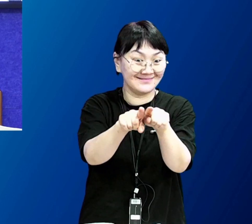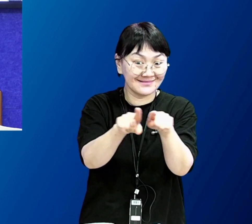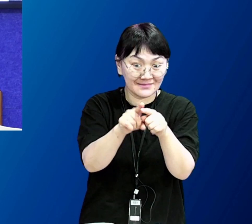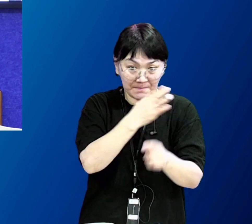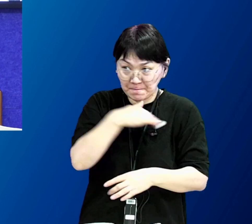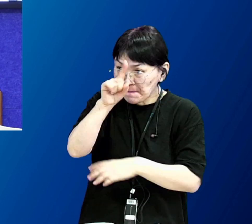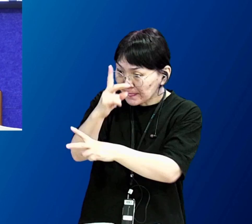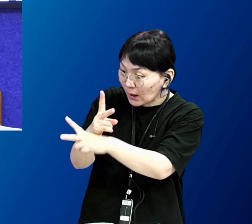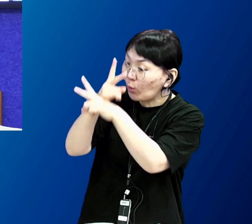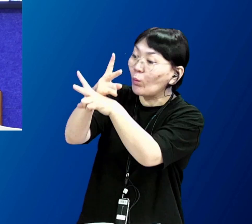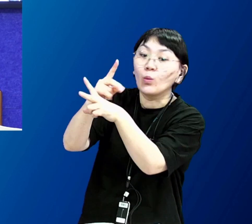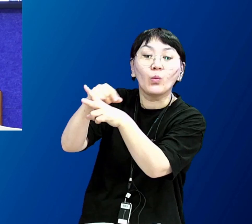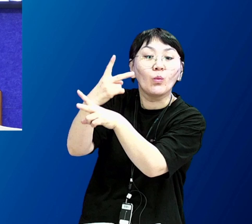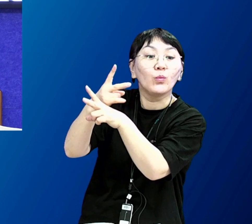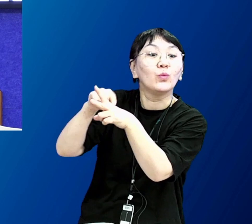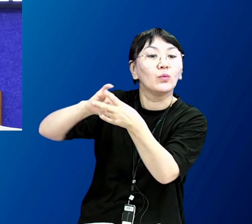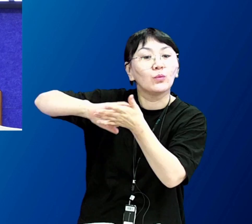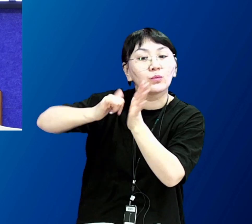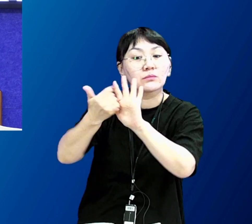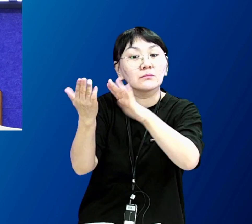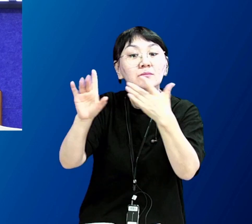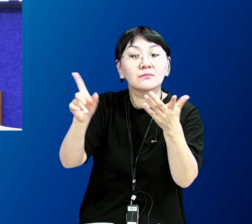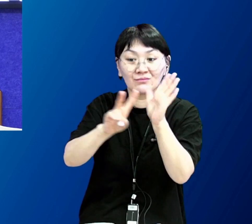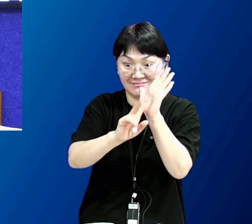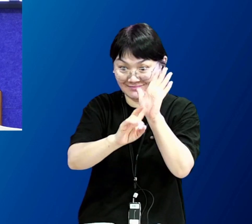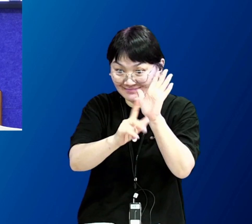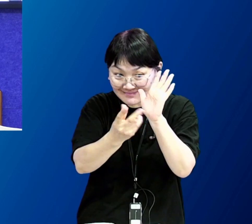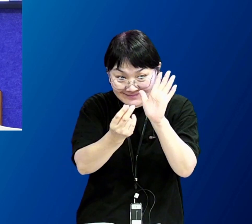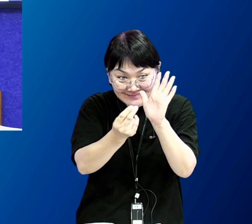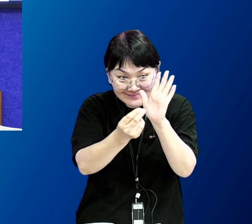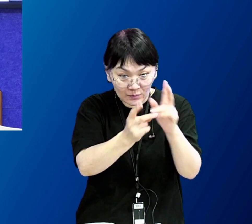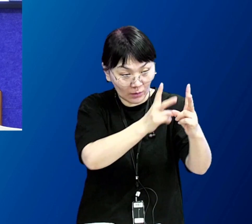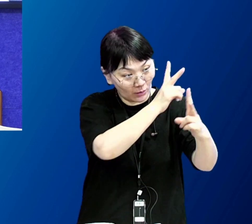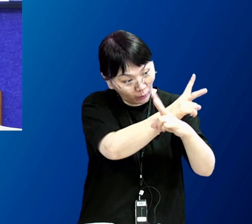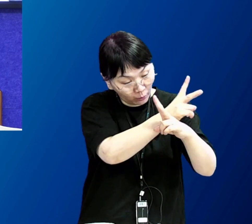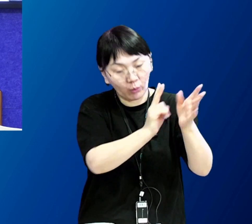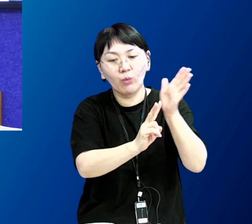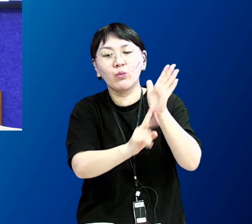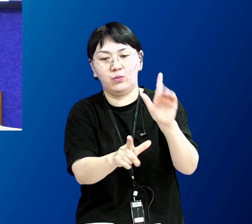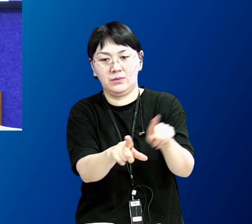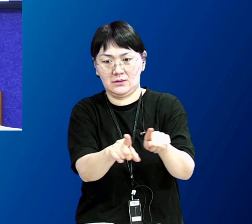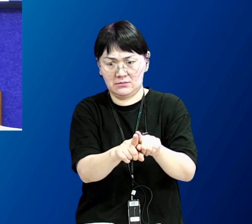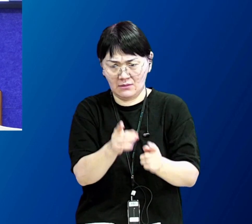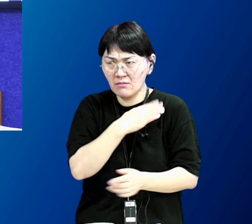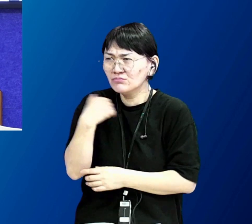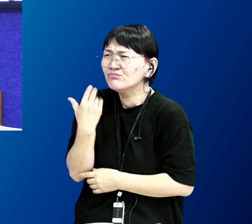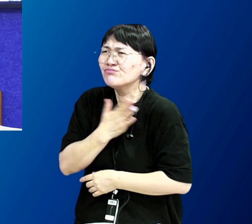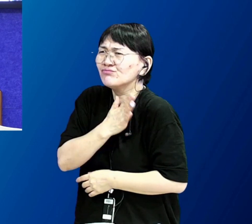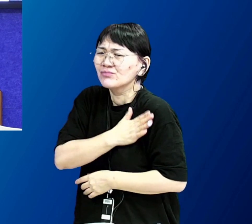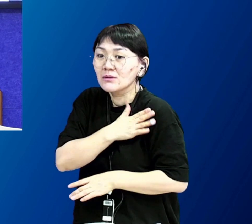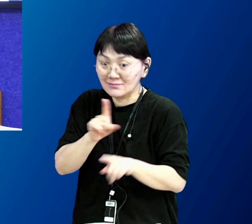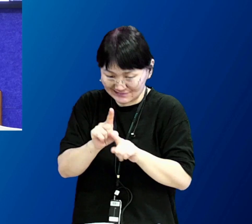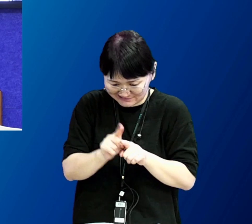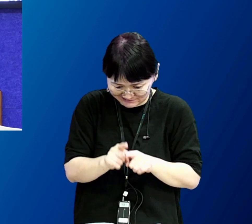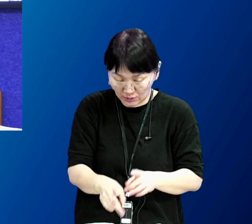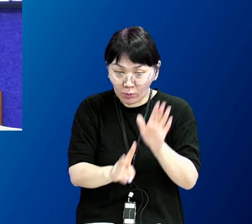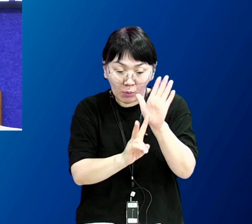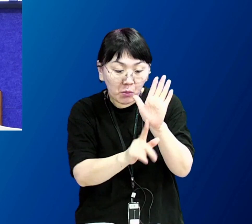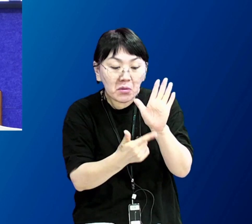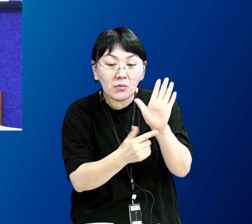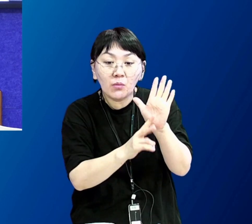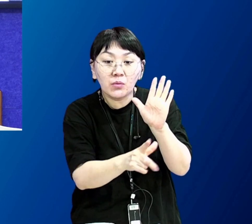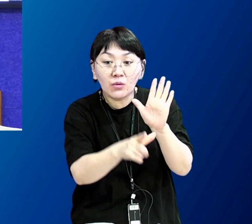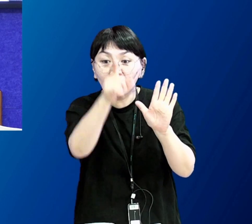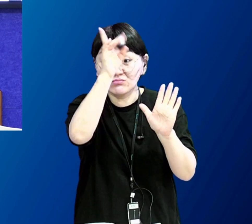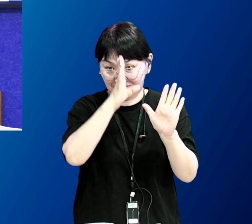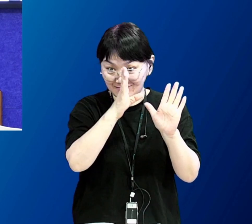нь эзний үгийг хэлж байгаа биз? Эзнийг хайрлж байна гэдэг нь эзний үгийг. Үг нь бурхан байсан буюу үг нь